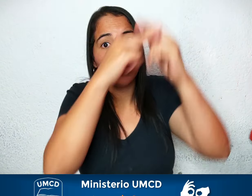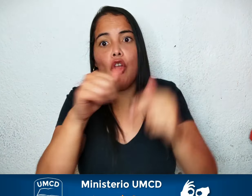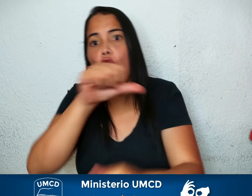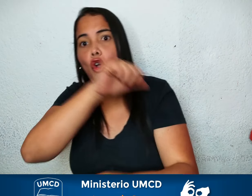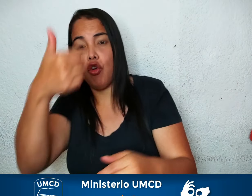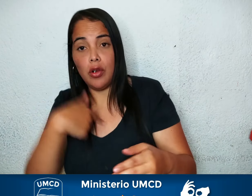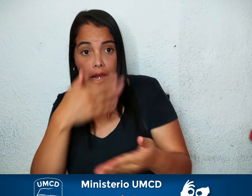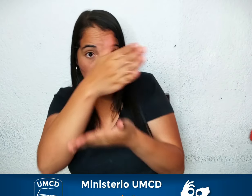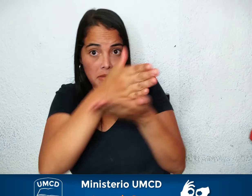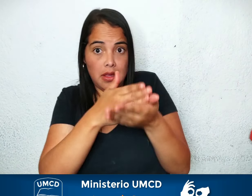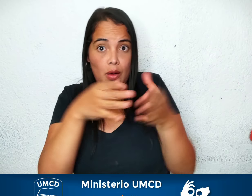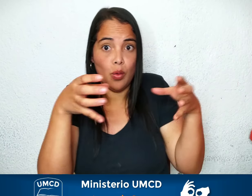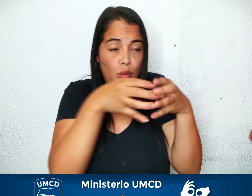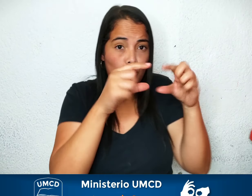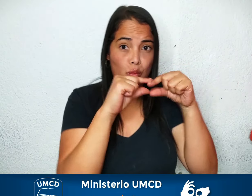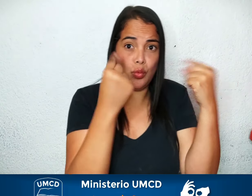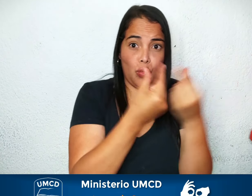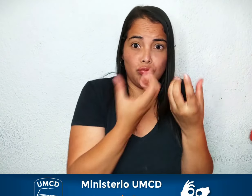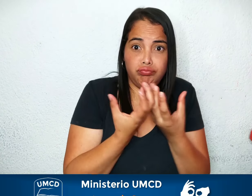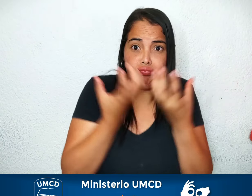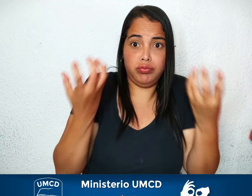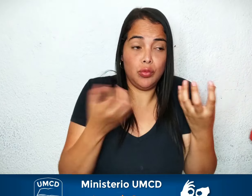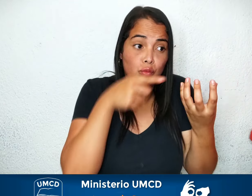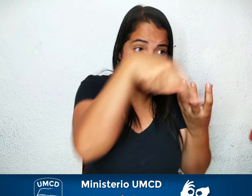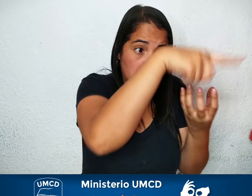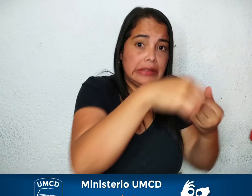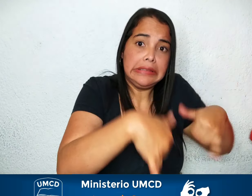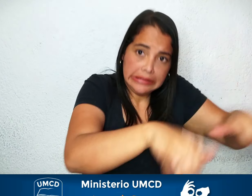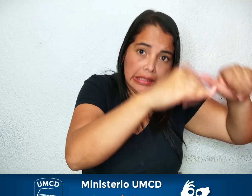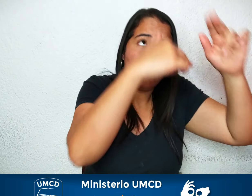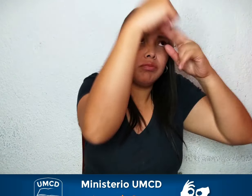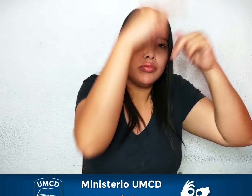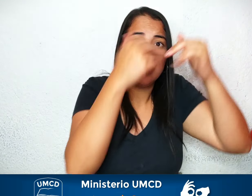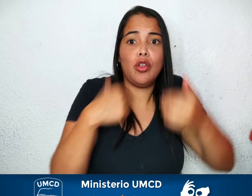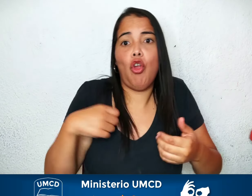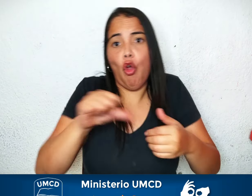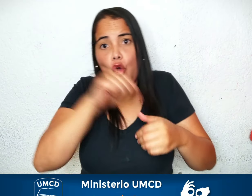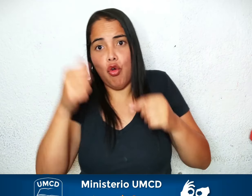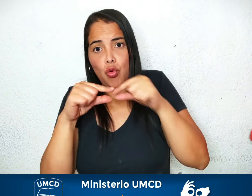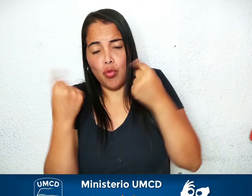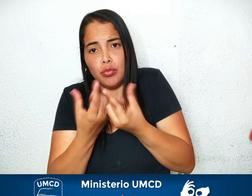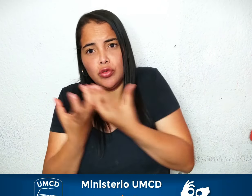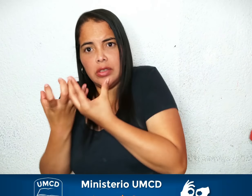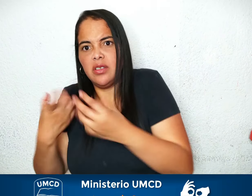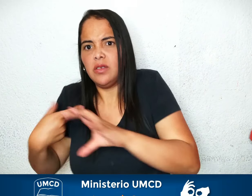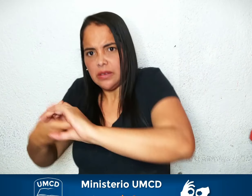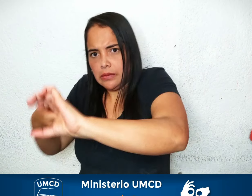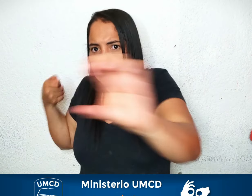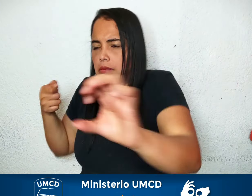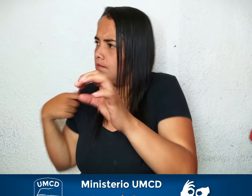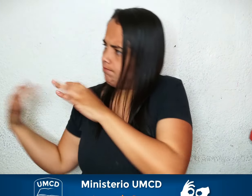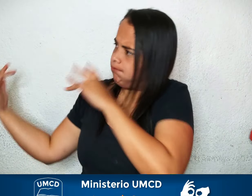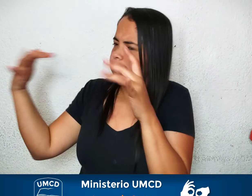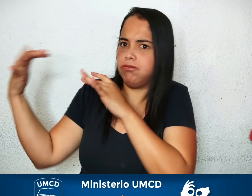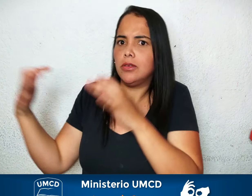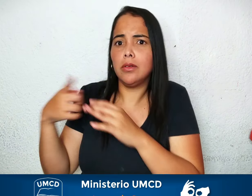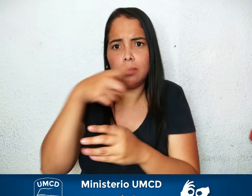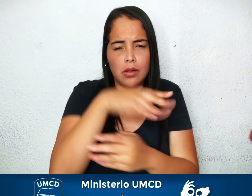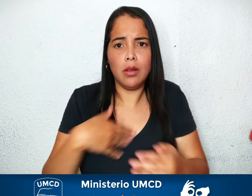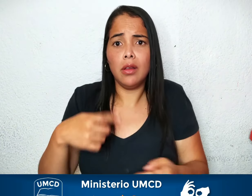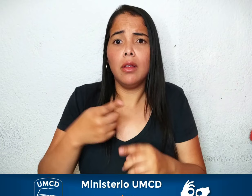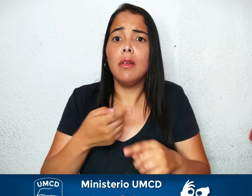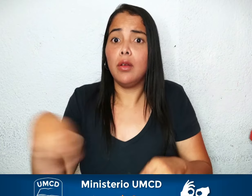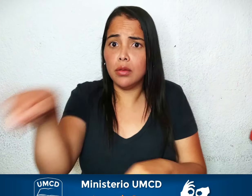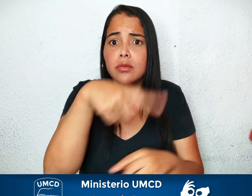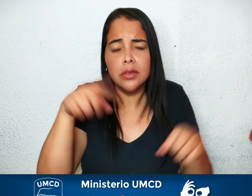seguían reconstruyéndose. Imagínense el esfuerzo que estaban teniendo esas personas dentro de Jerusalén. No